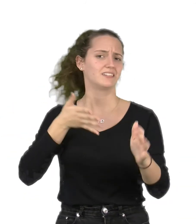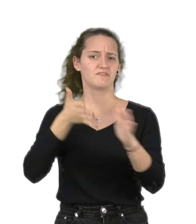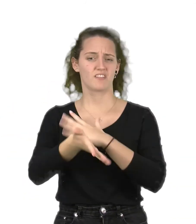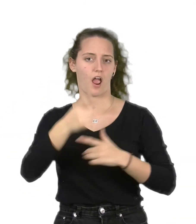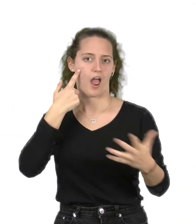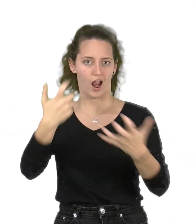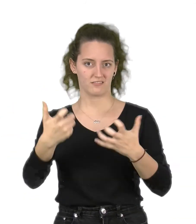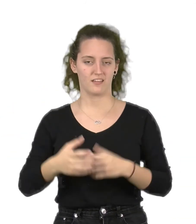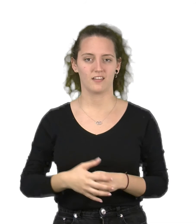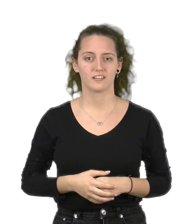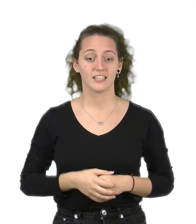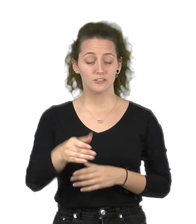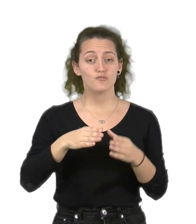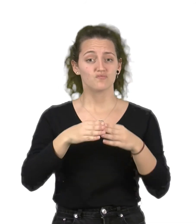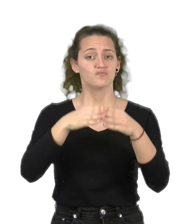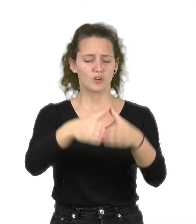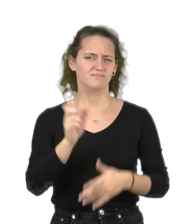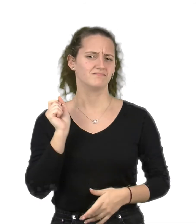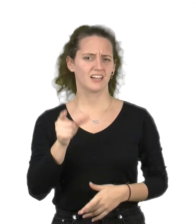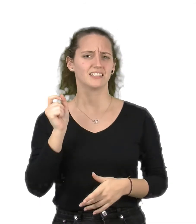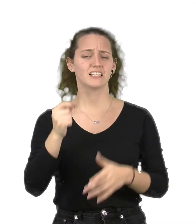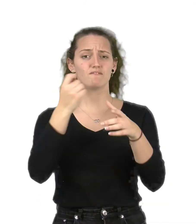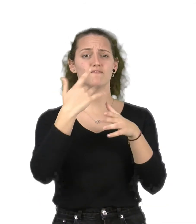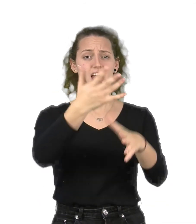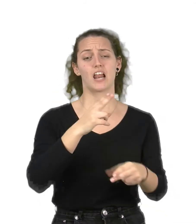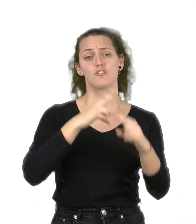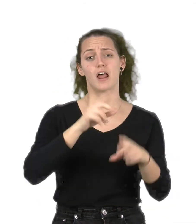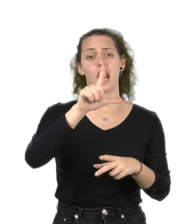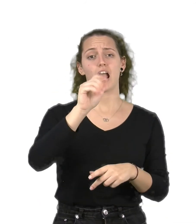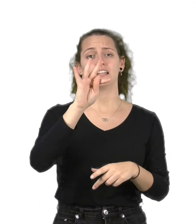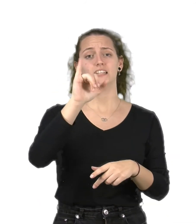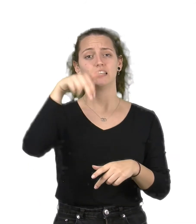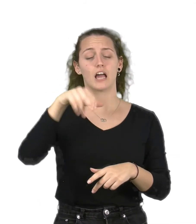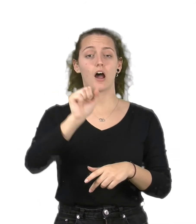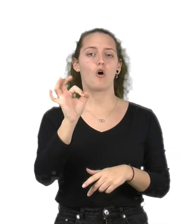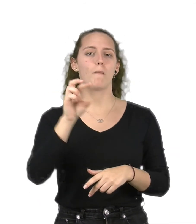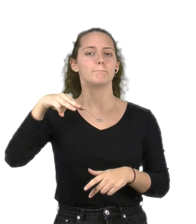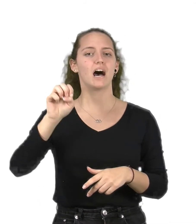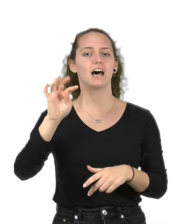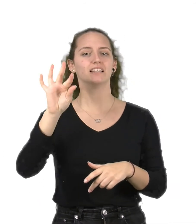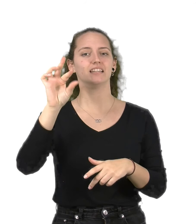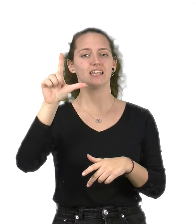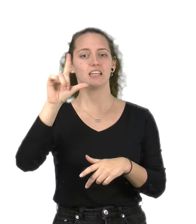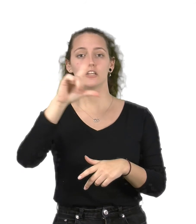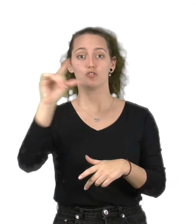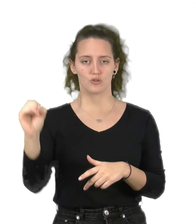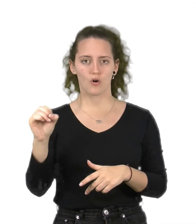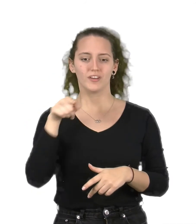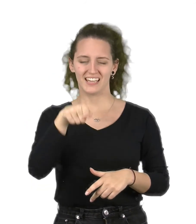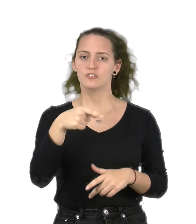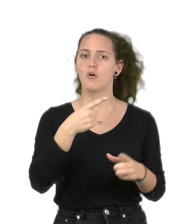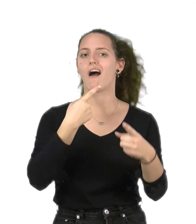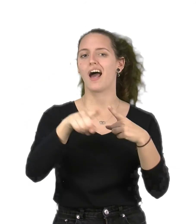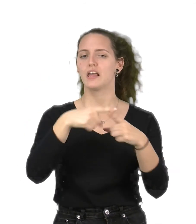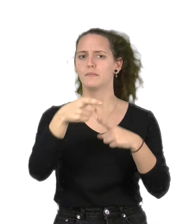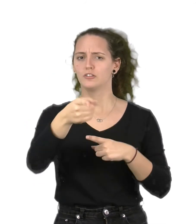es todo un arte. Estos botes suelen utilizar vela latina o vela de martillo y